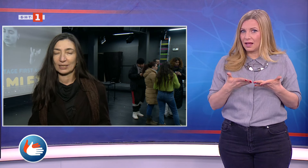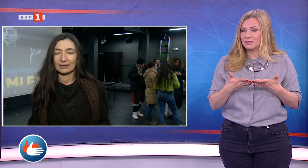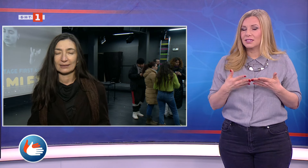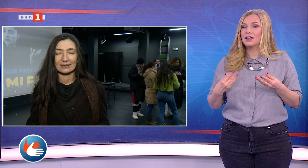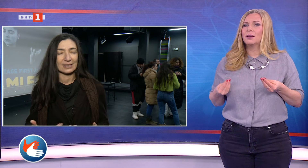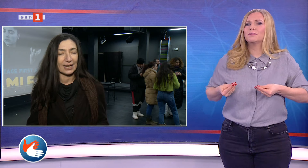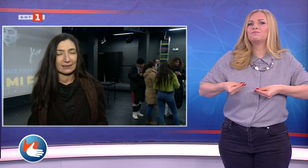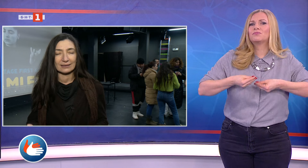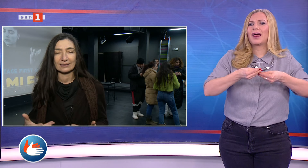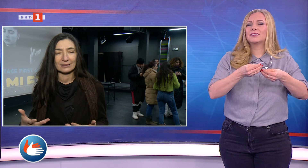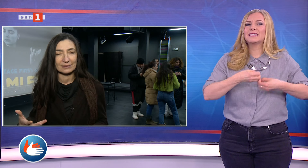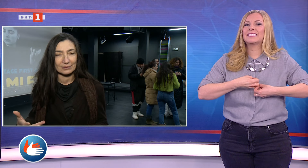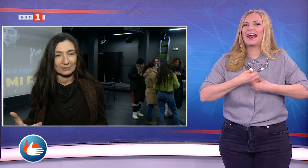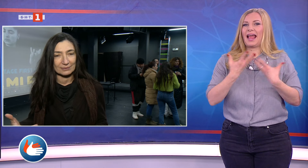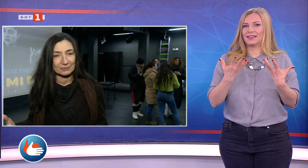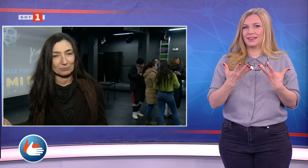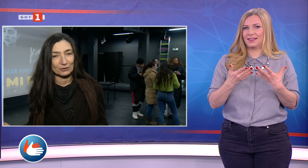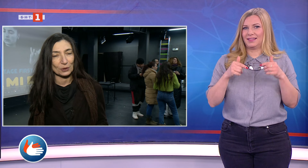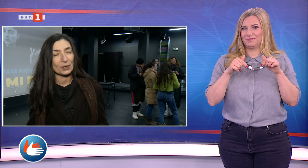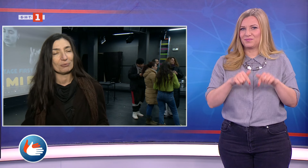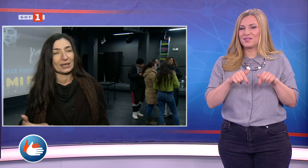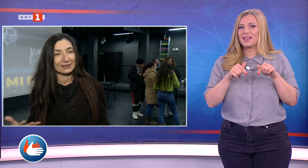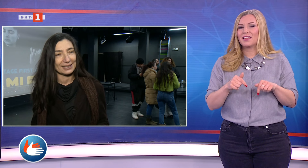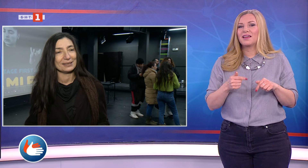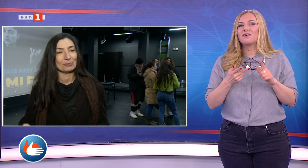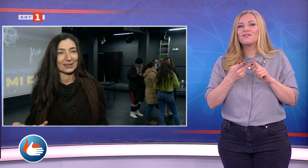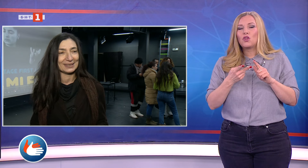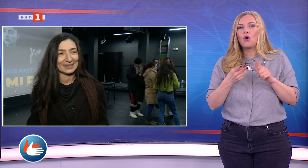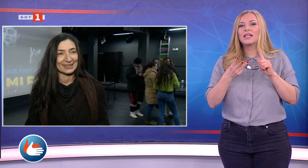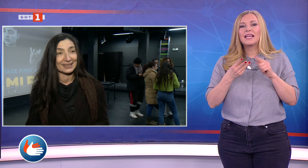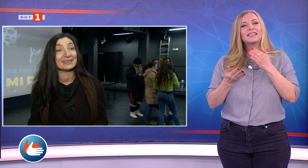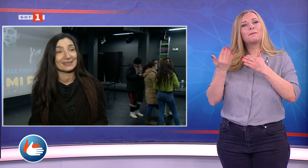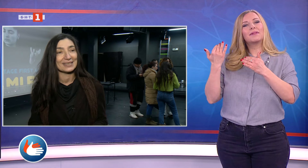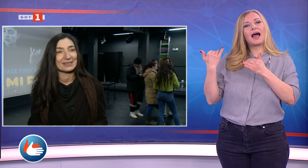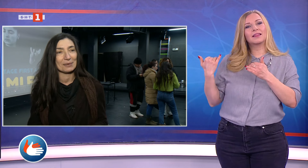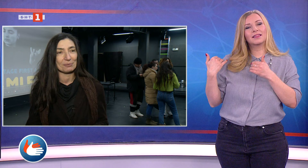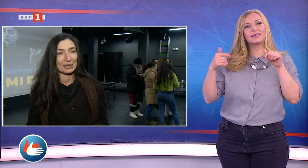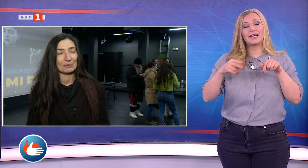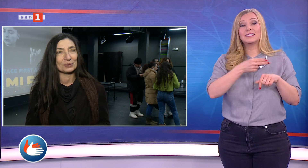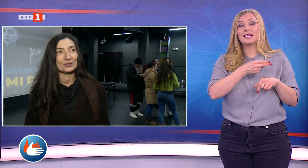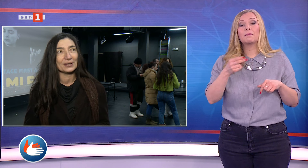изключителен заряд, втори план, трети план и така нататък на тази тема Бергманова.